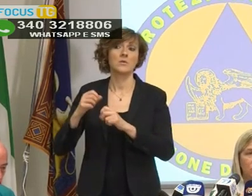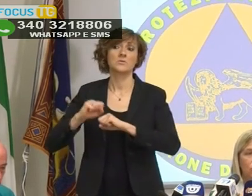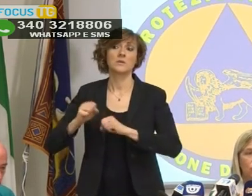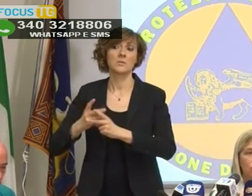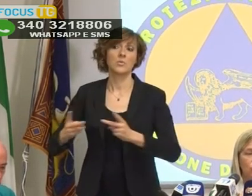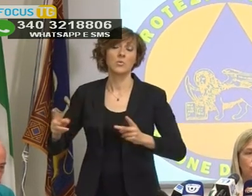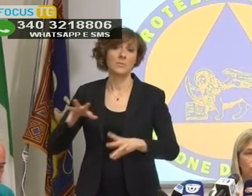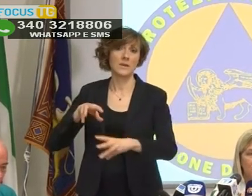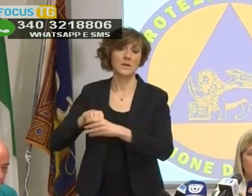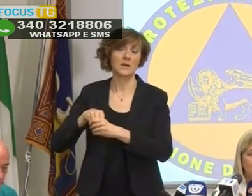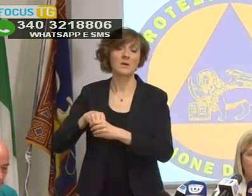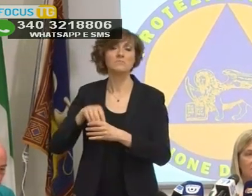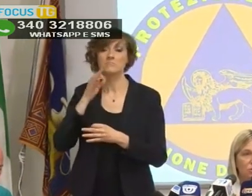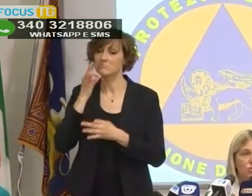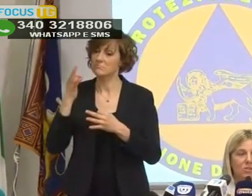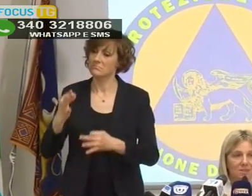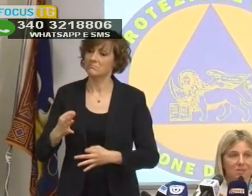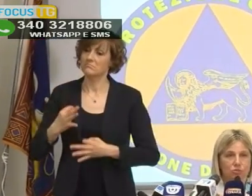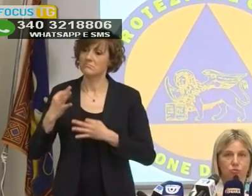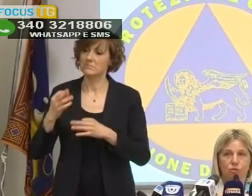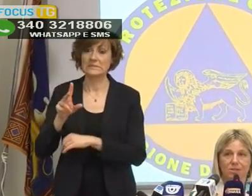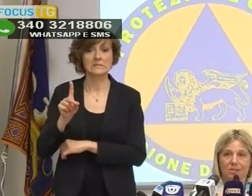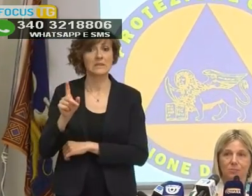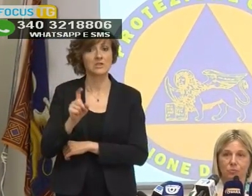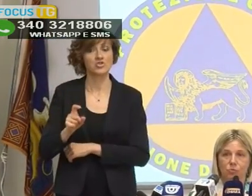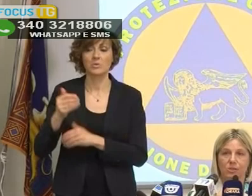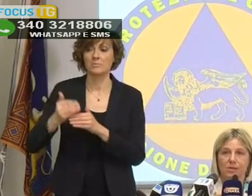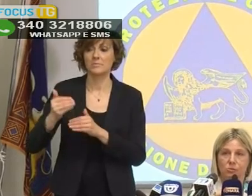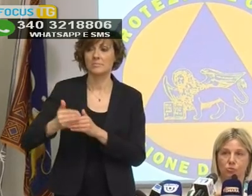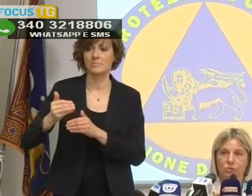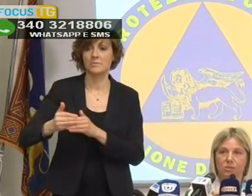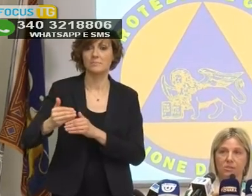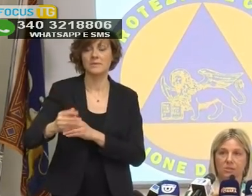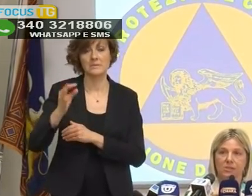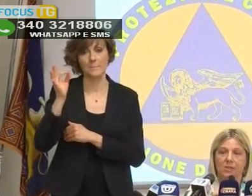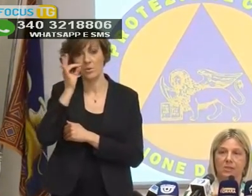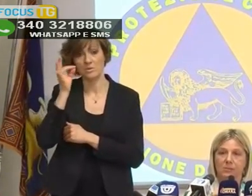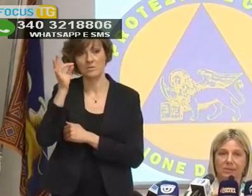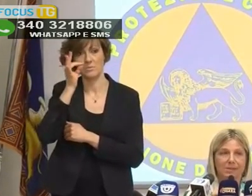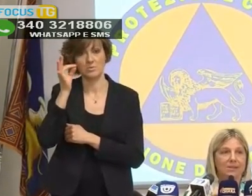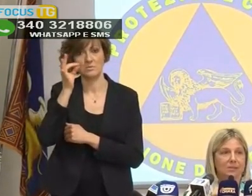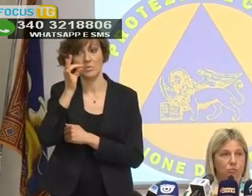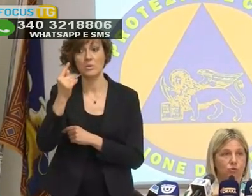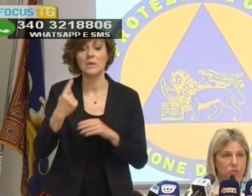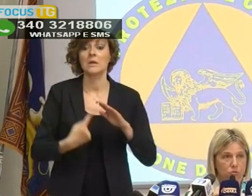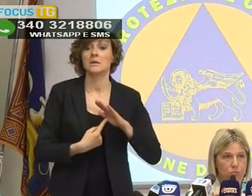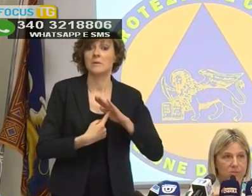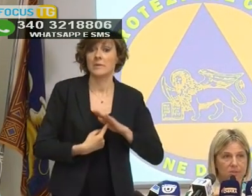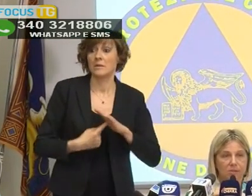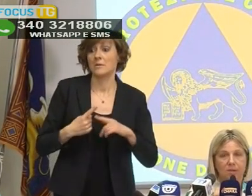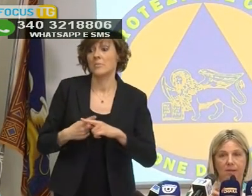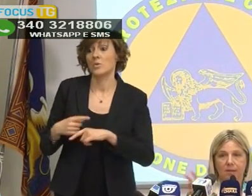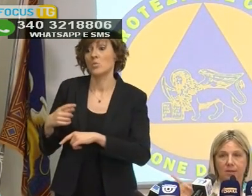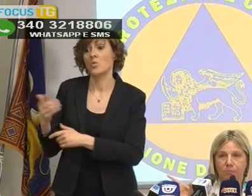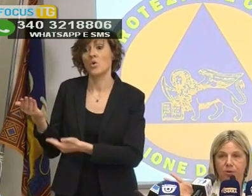Quindi vengono continuamente fatti ogni 30 giorni i tamponi a tutti i dipendenti e a tutti gli